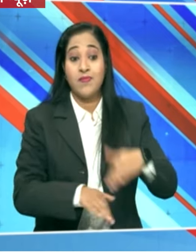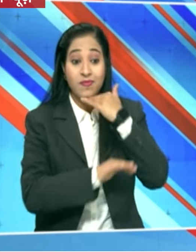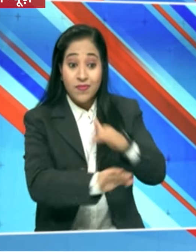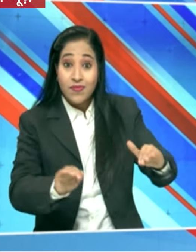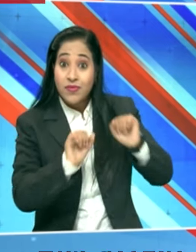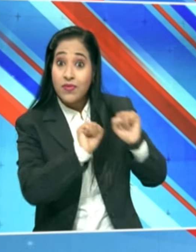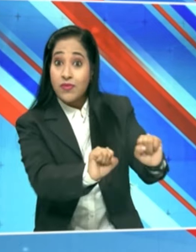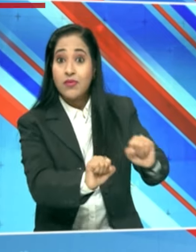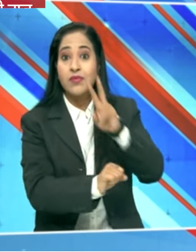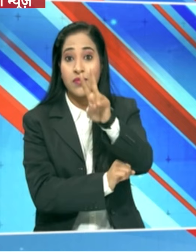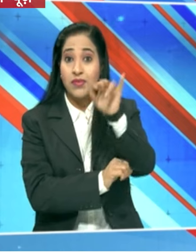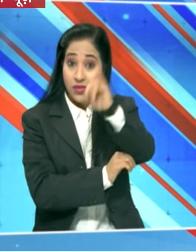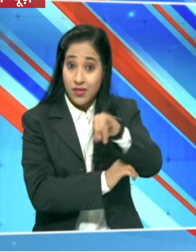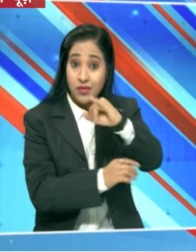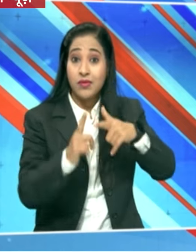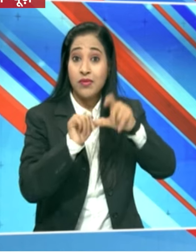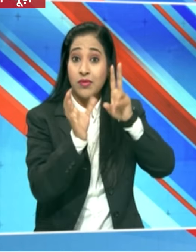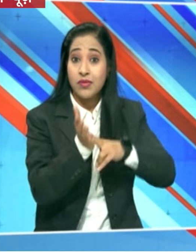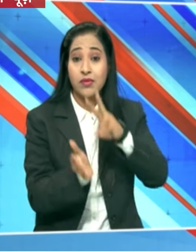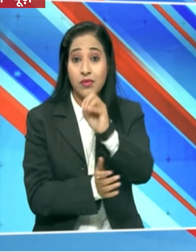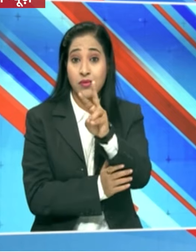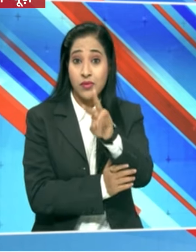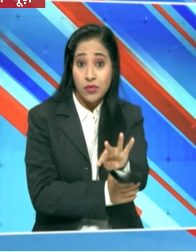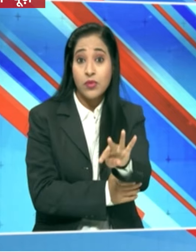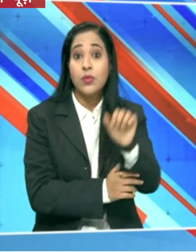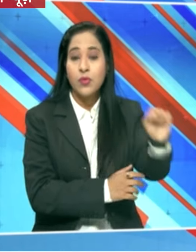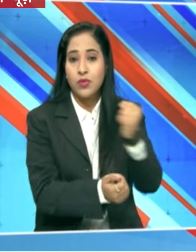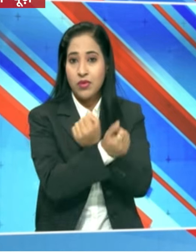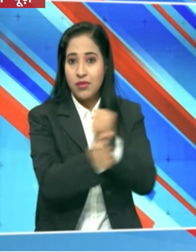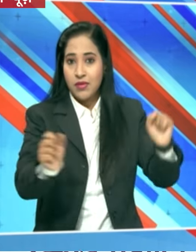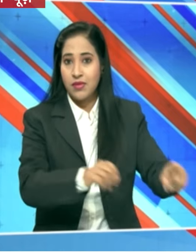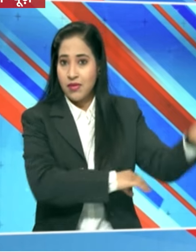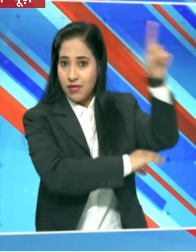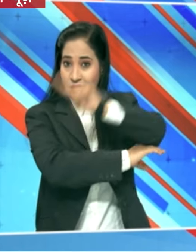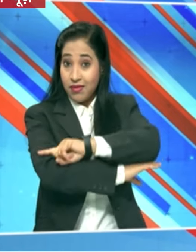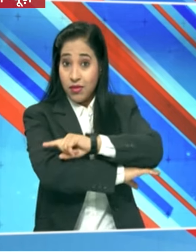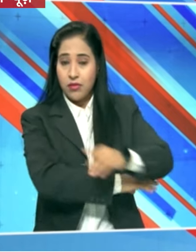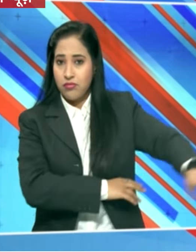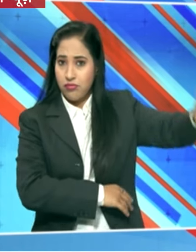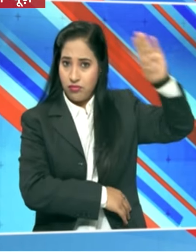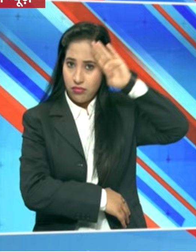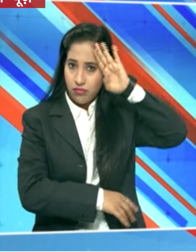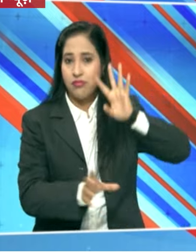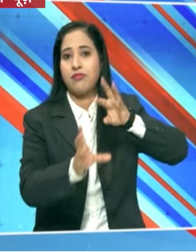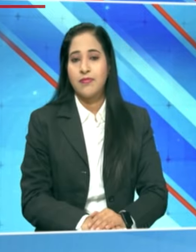बच्चे 26 जनवरी 2024 को गणतंत्र दिवस परेड में भी भाग लेंगे।